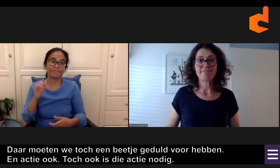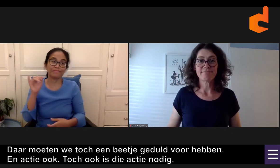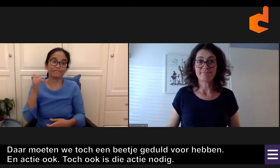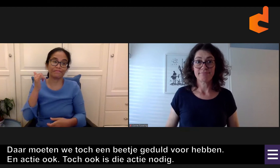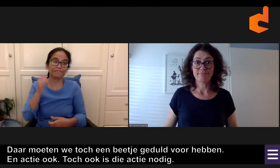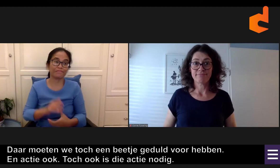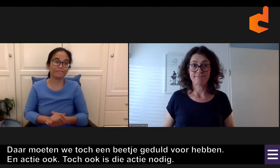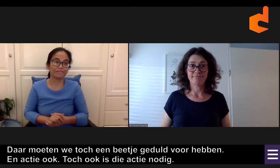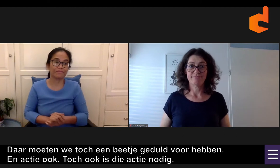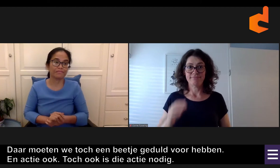Eva.